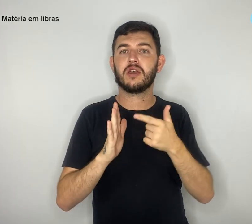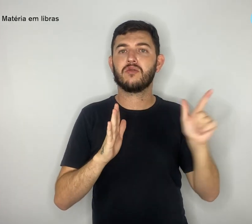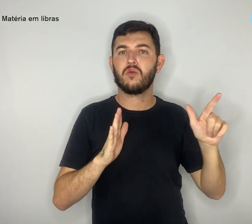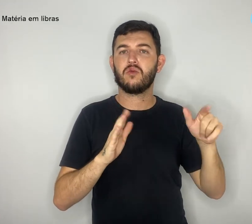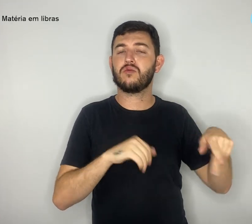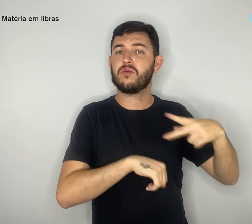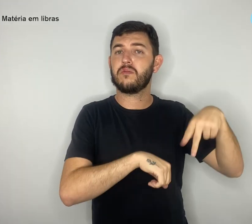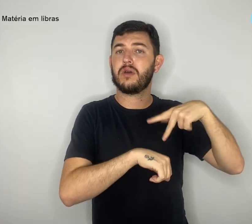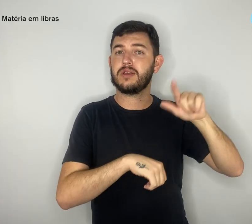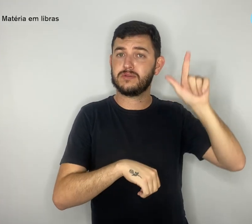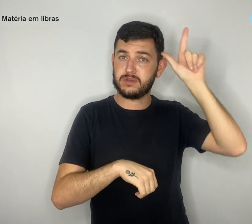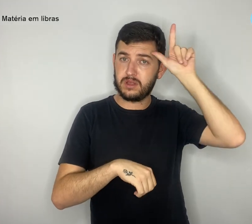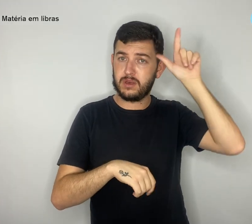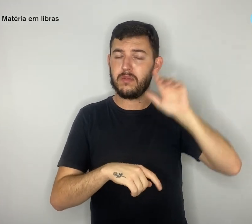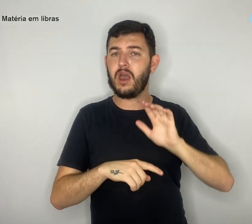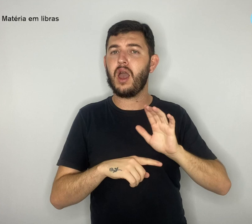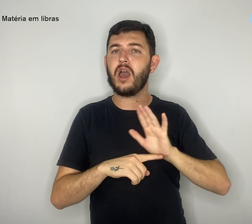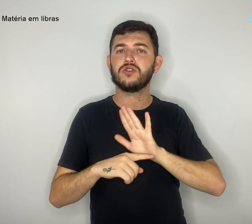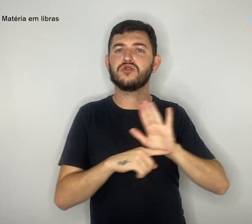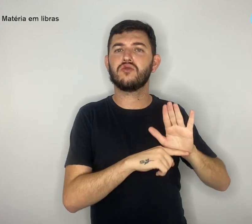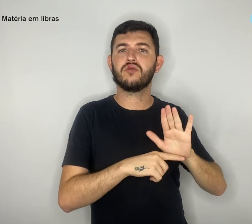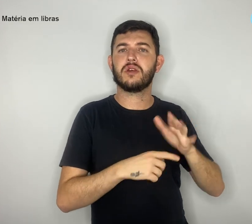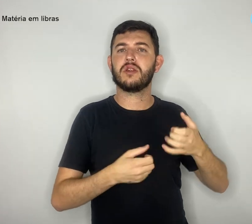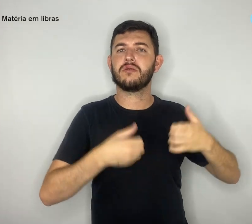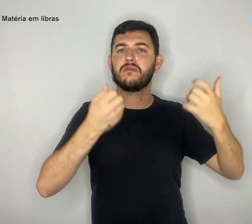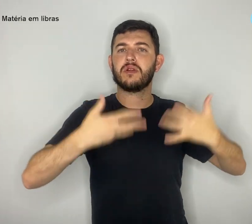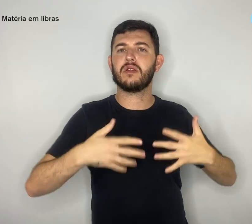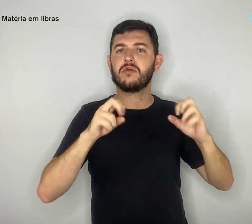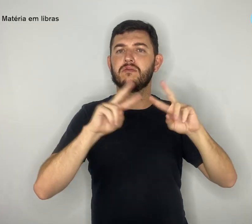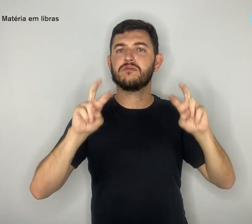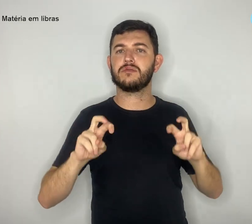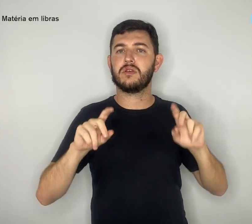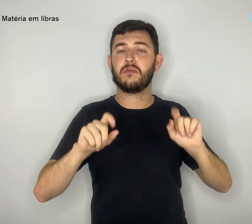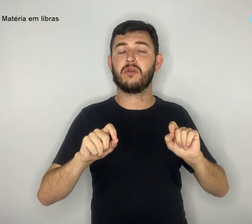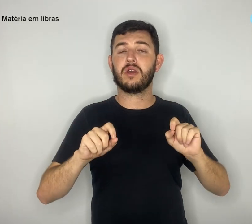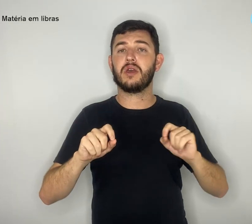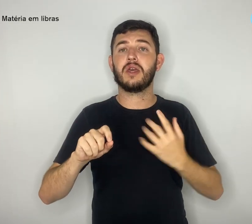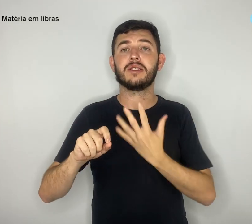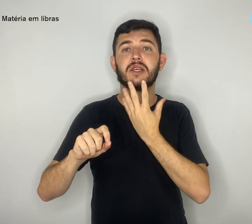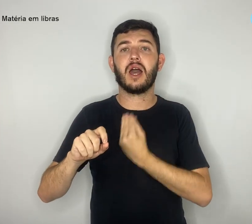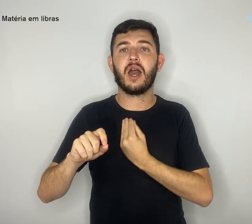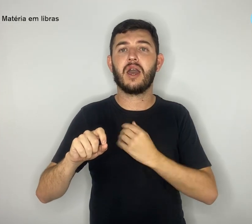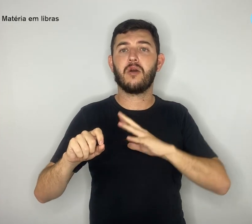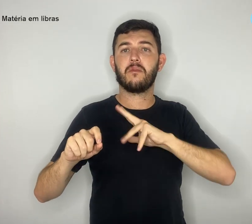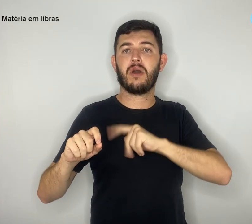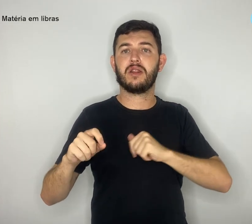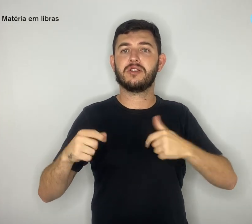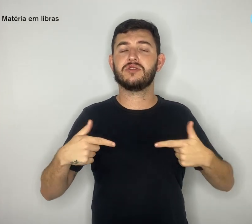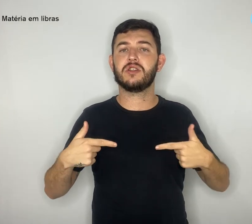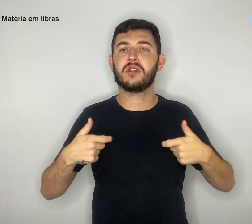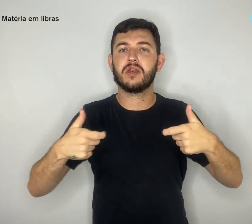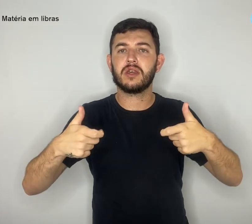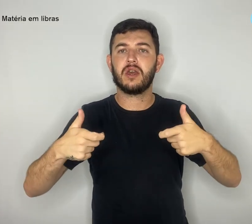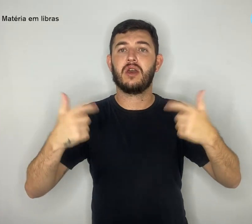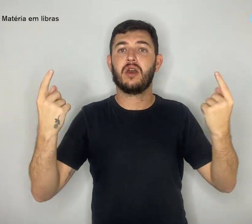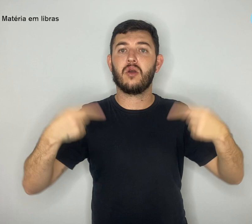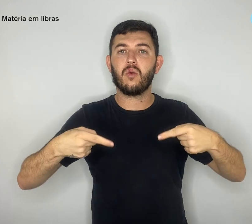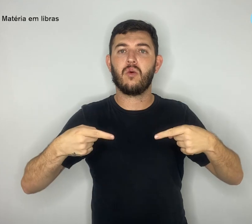na abordagem da guerra de Israel contra a Palestina nas escolas, a fim de evitar que o